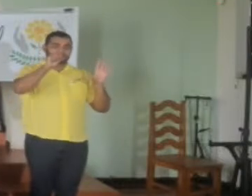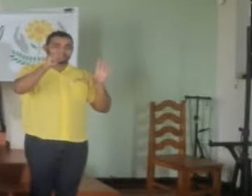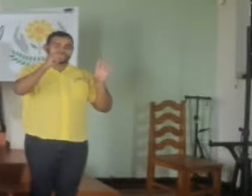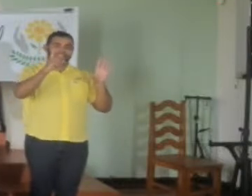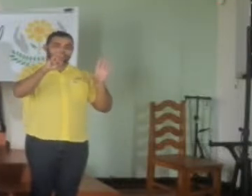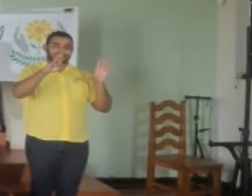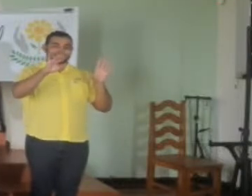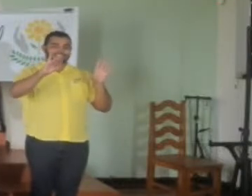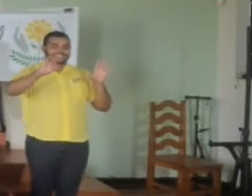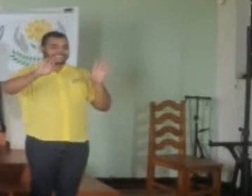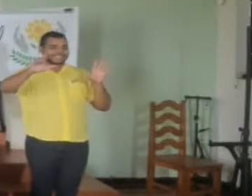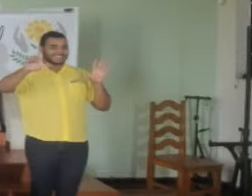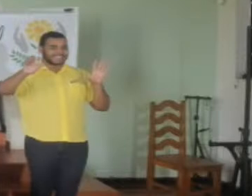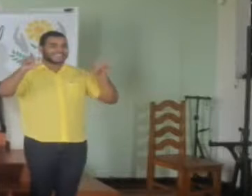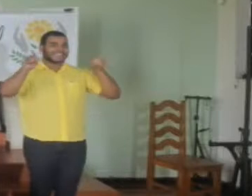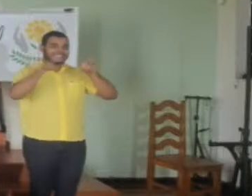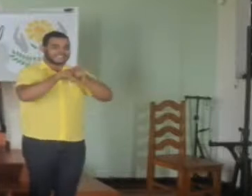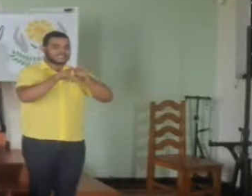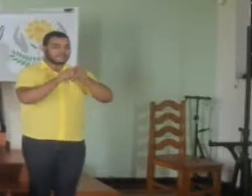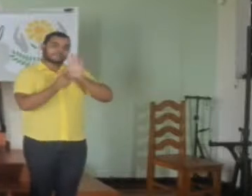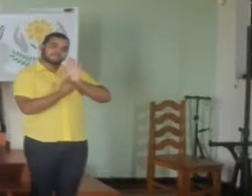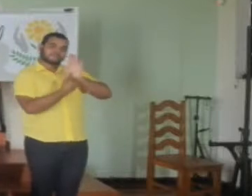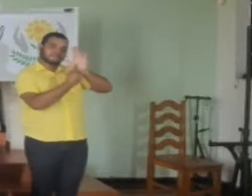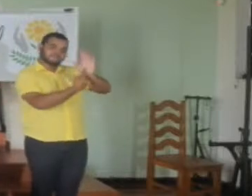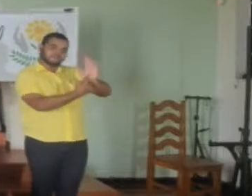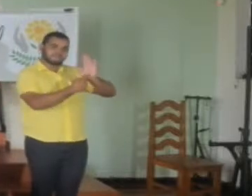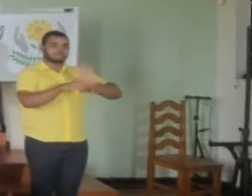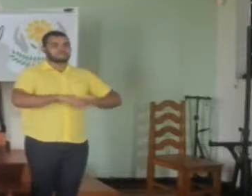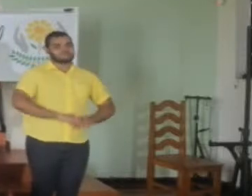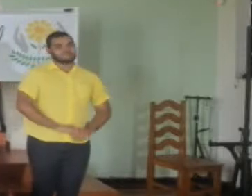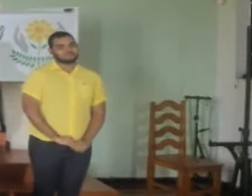Adriele Costa Coelho.